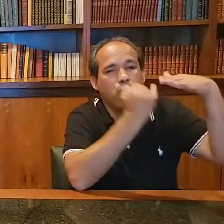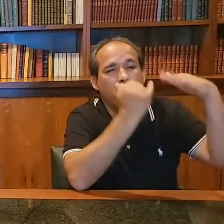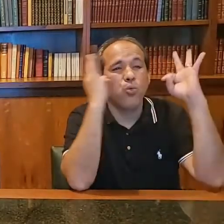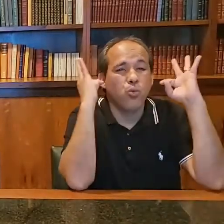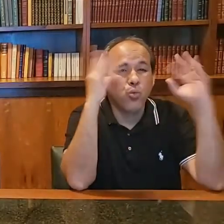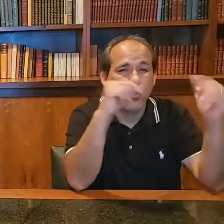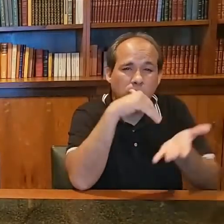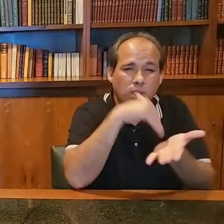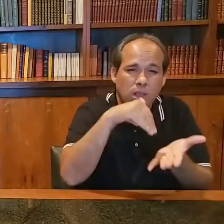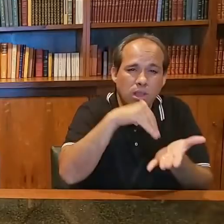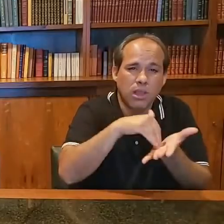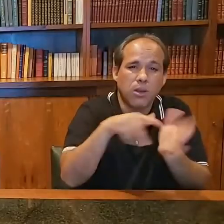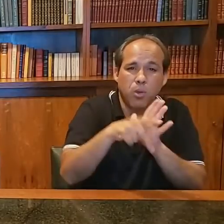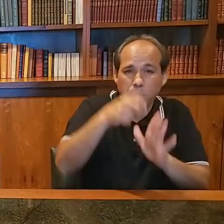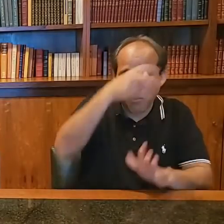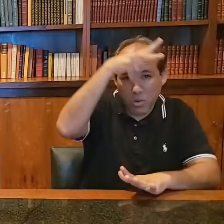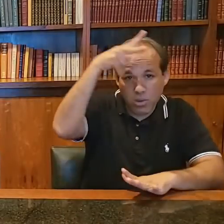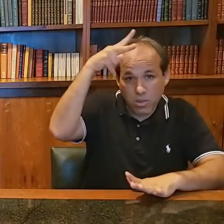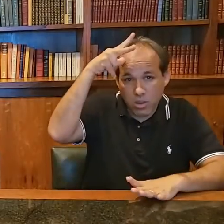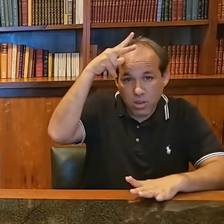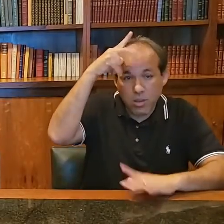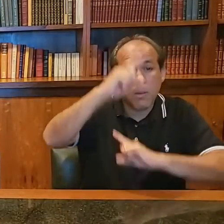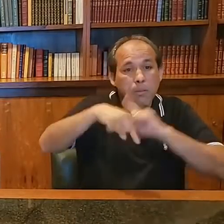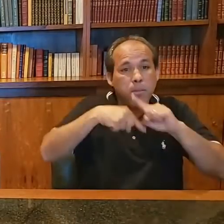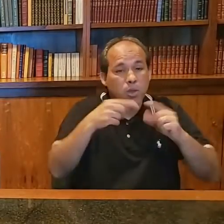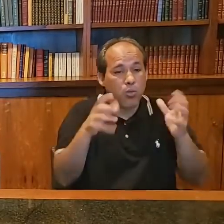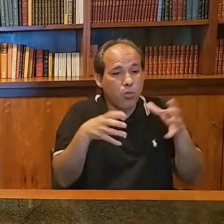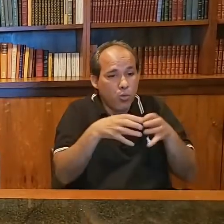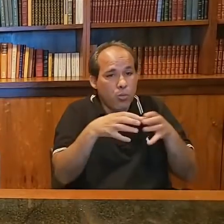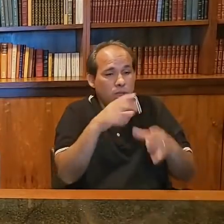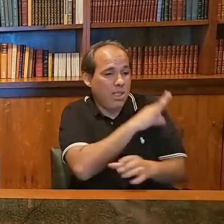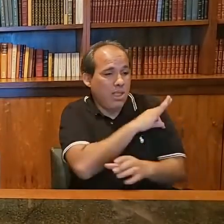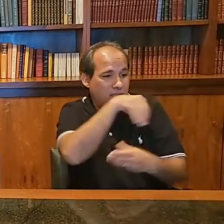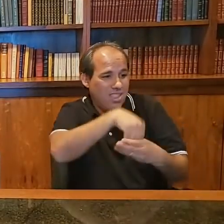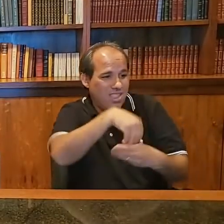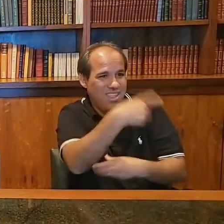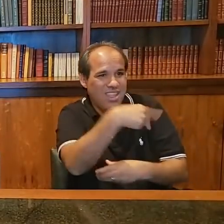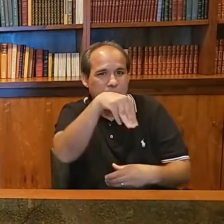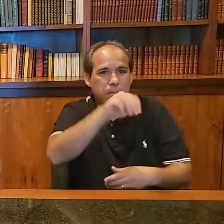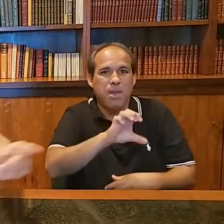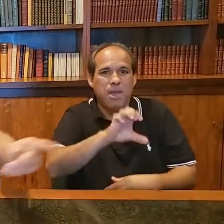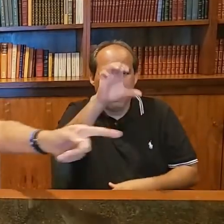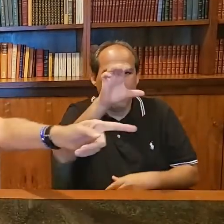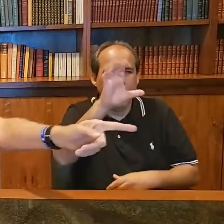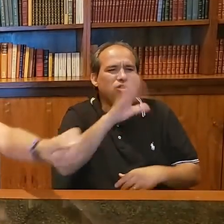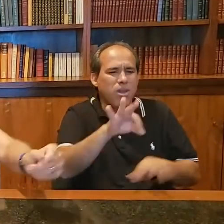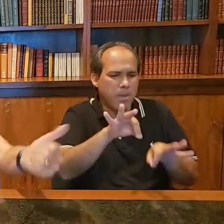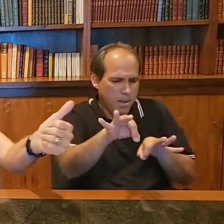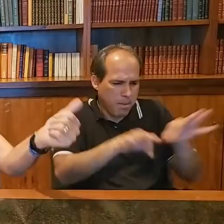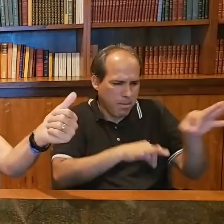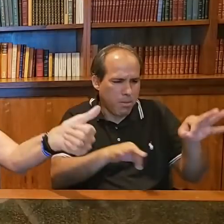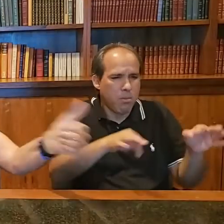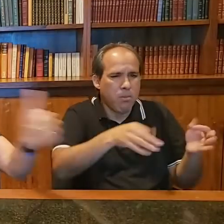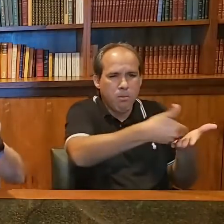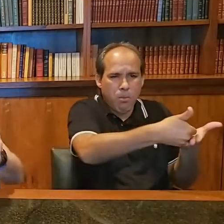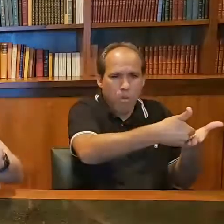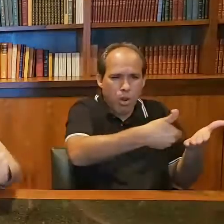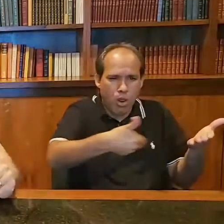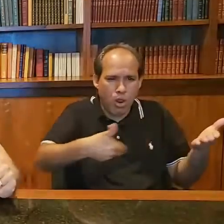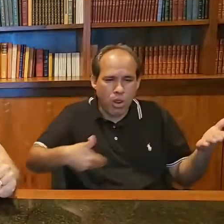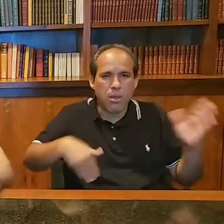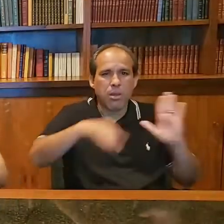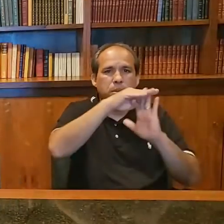os secretários municipais, mais nossos técnicos, e formulamos um protocolo